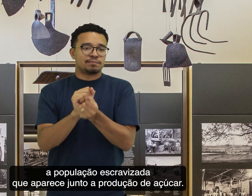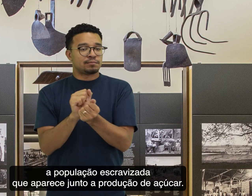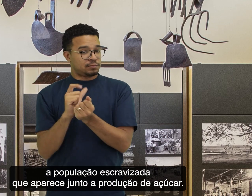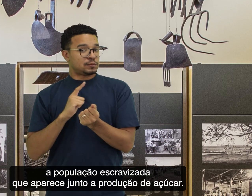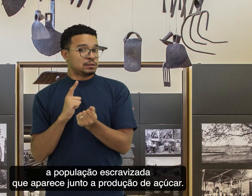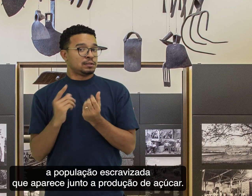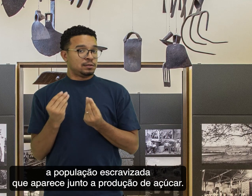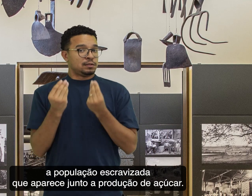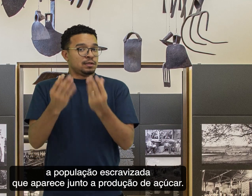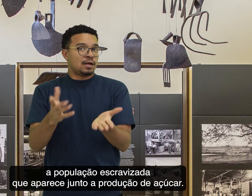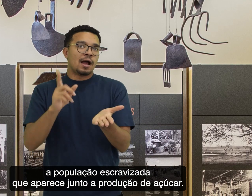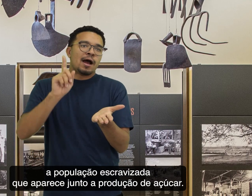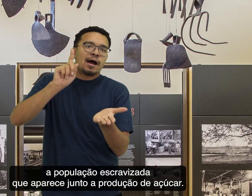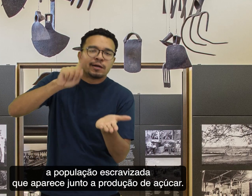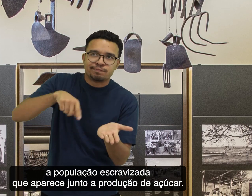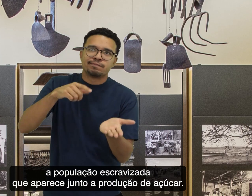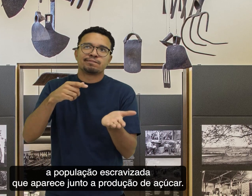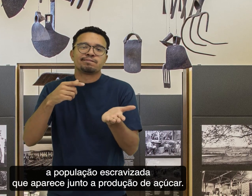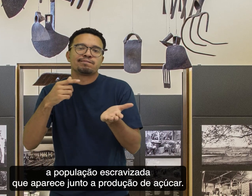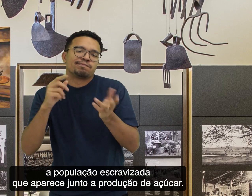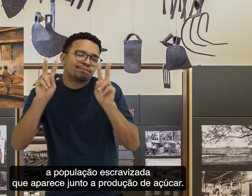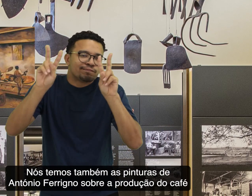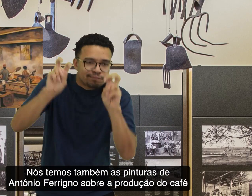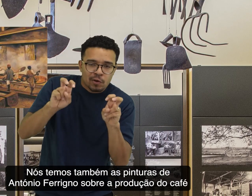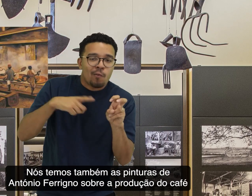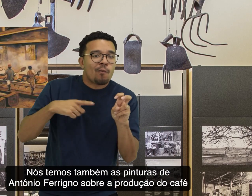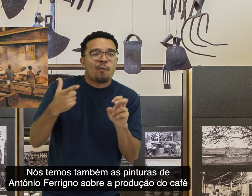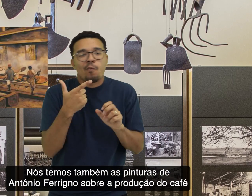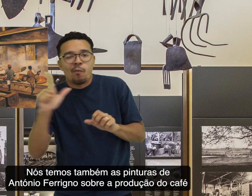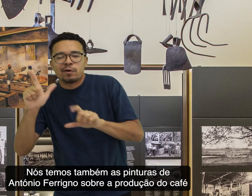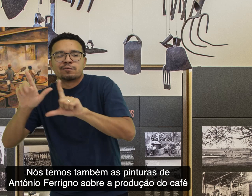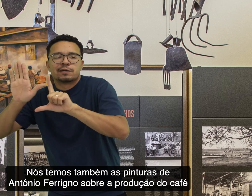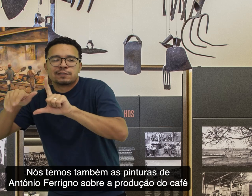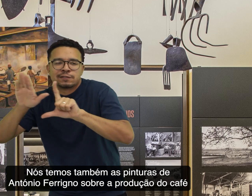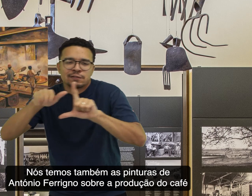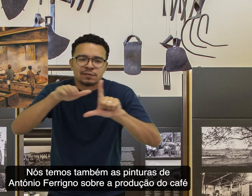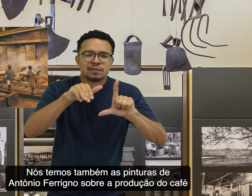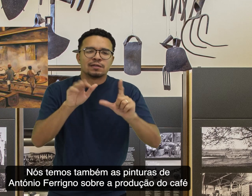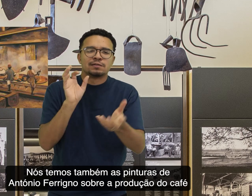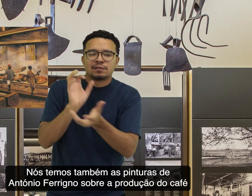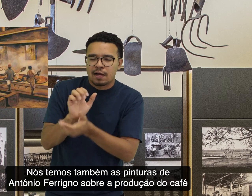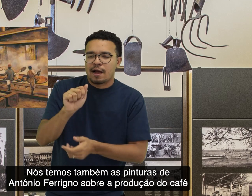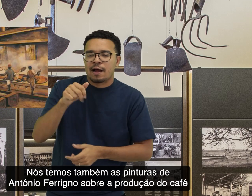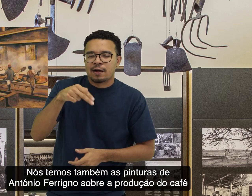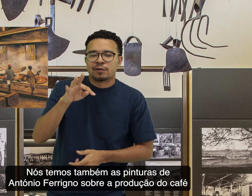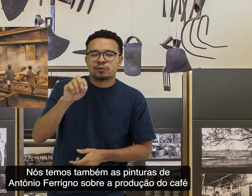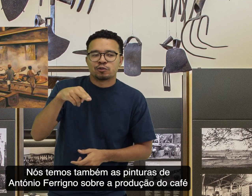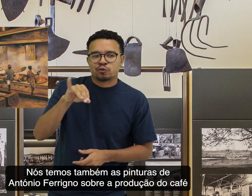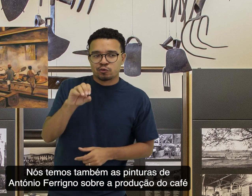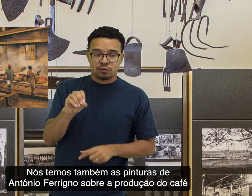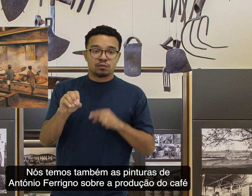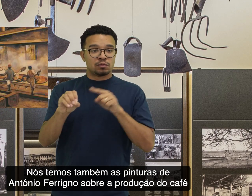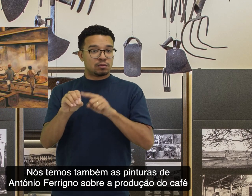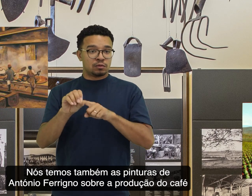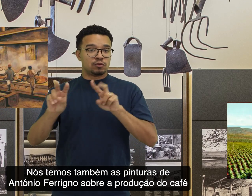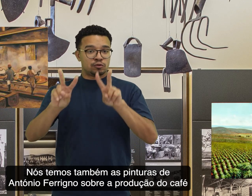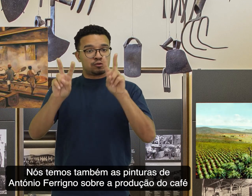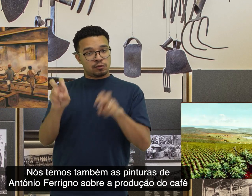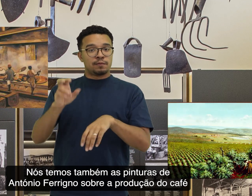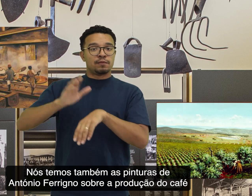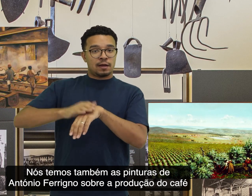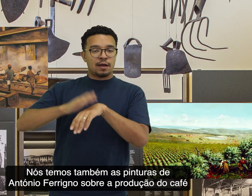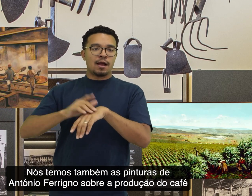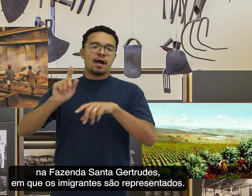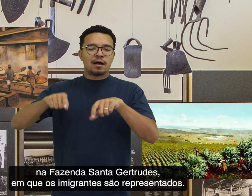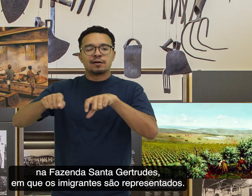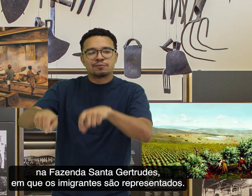população escravizada que aparece junto à produção de açúcar. Nós temos também as pinturas do Antônio Ferrinho sobre